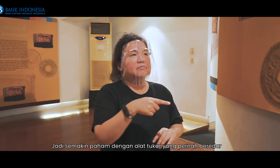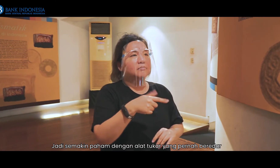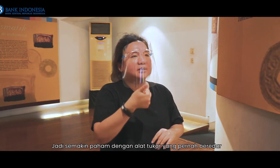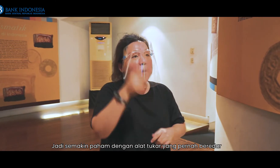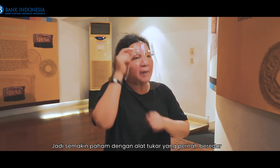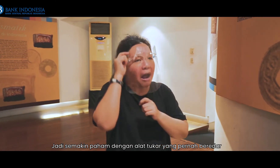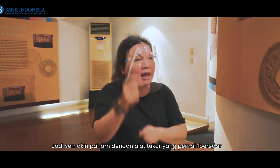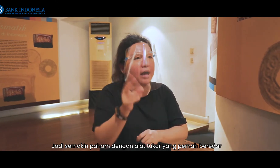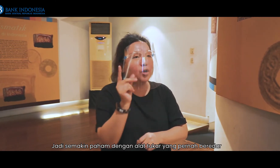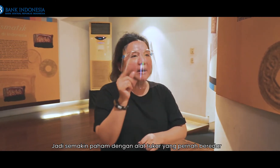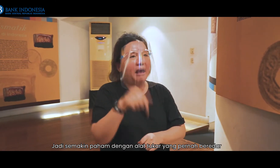yang pernah beredar.